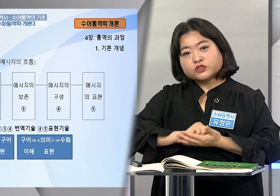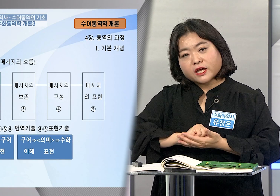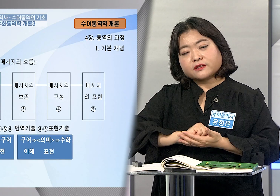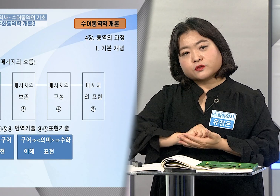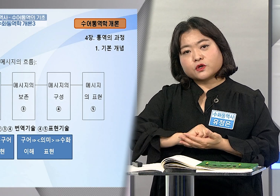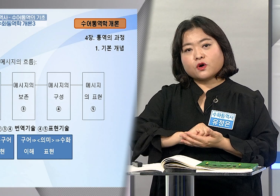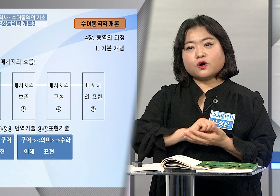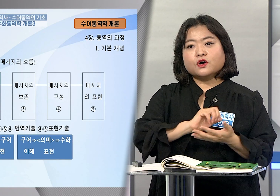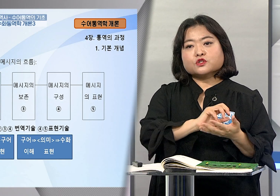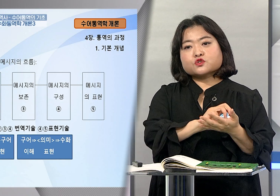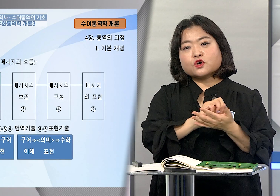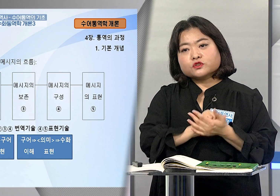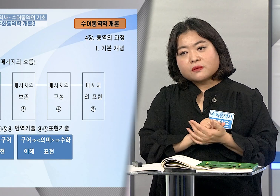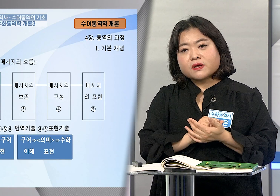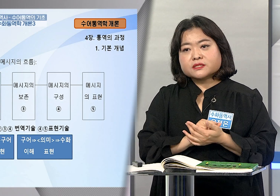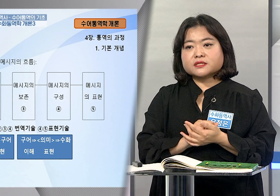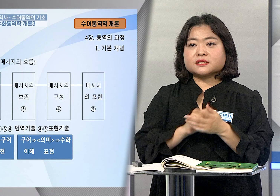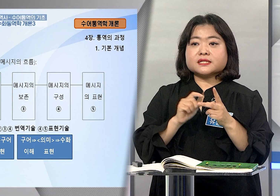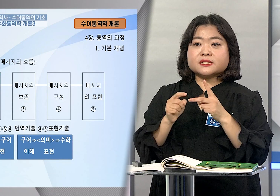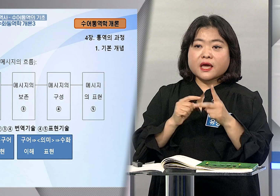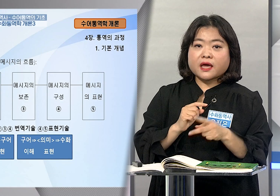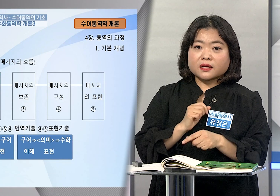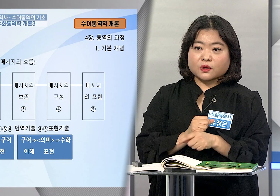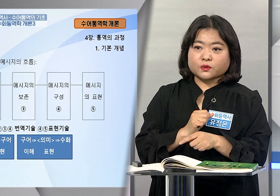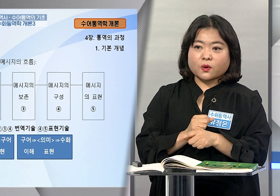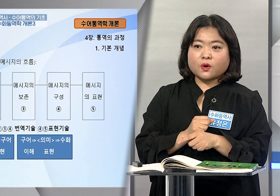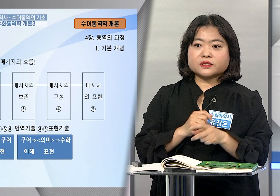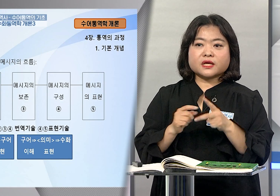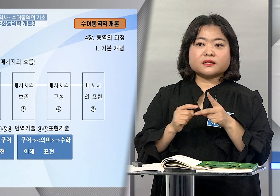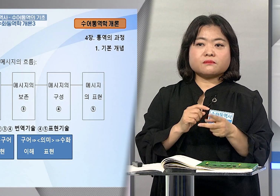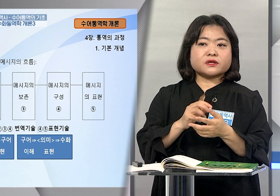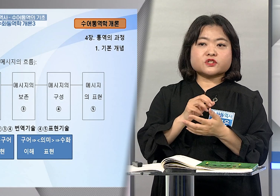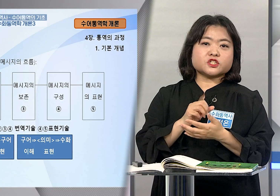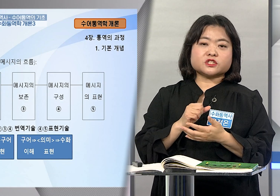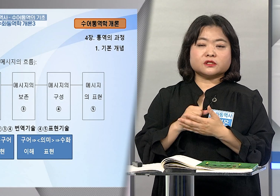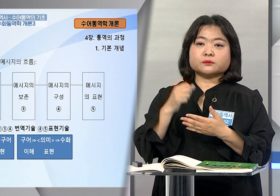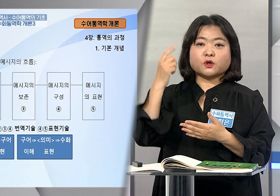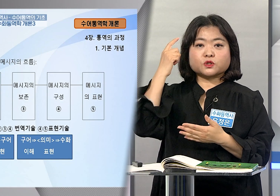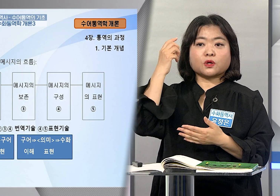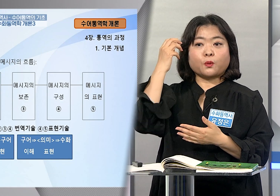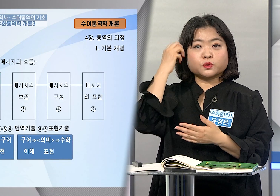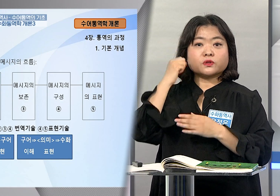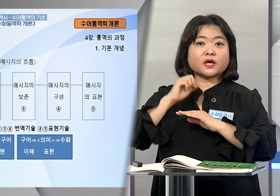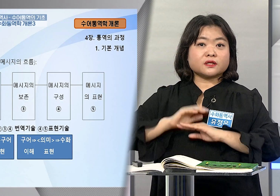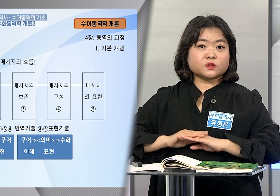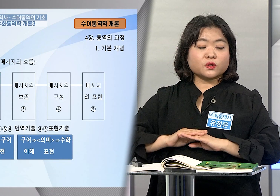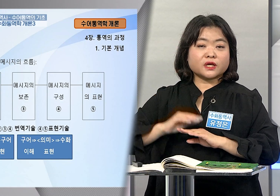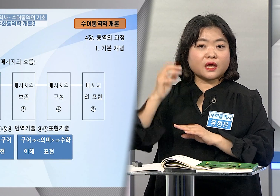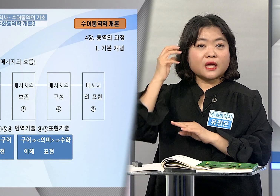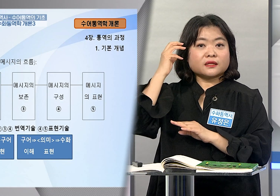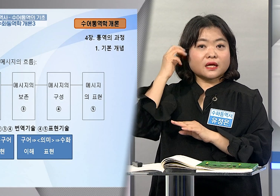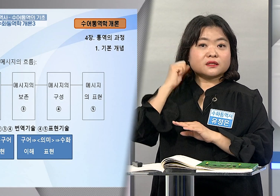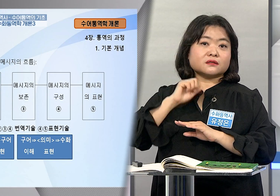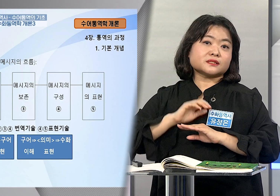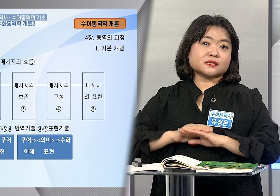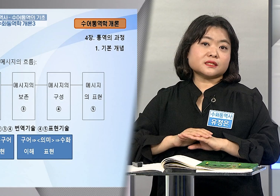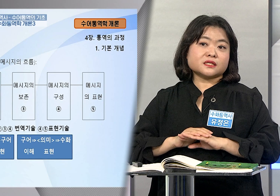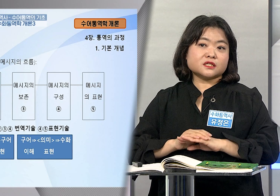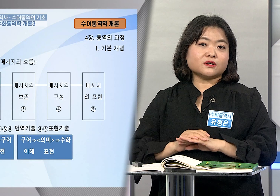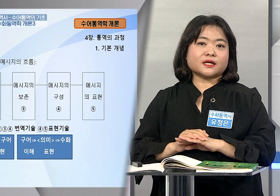해야 되고요. 수용된 메시지를 이해해야 되고요. 이해된 메시지를 머릿속에 보존해야 되죠. 이게 단기 기억 장치의